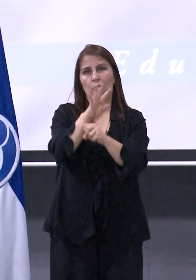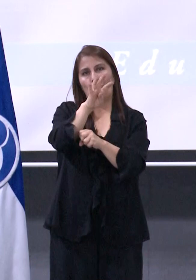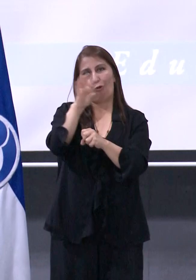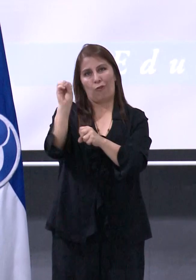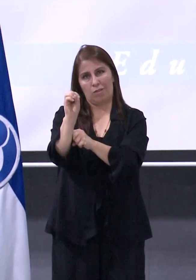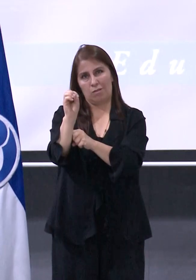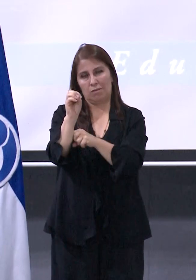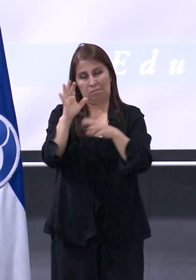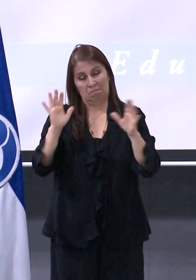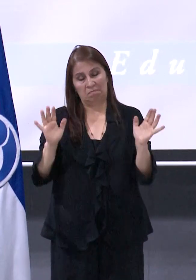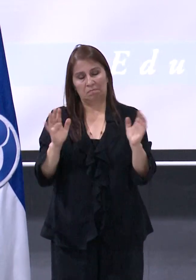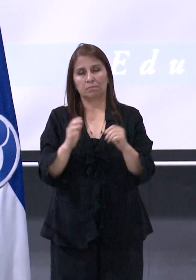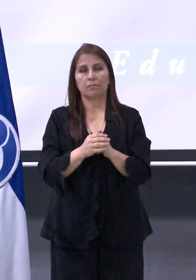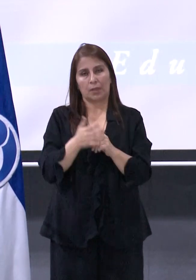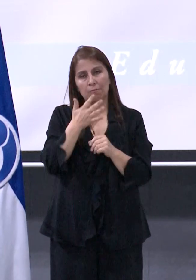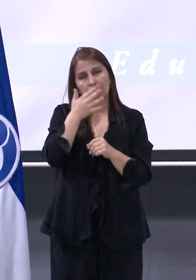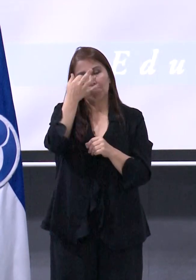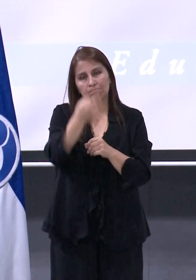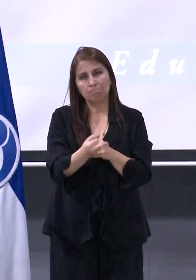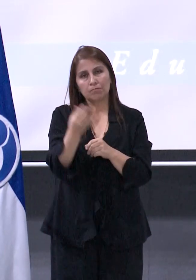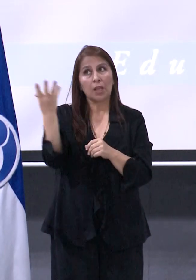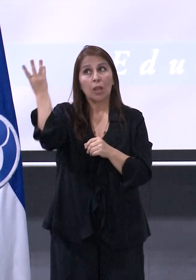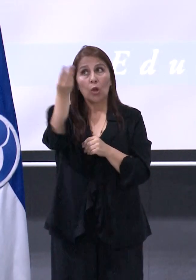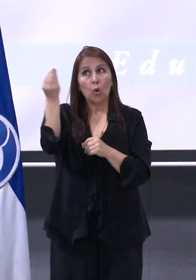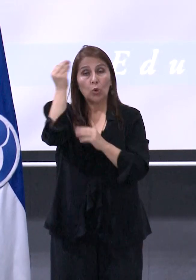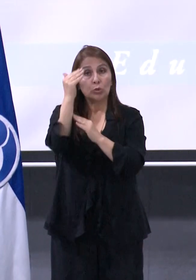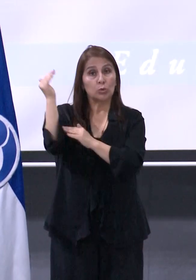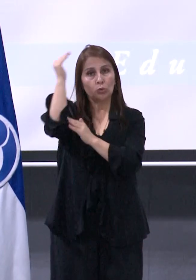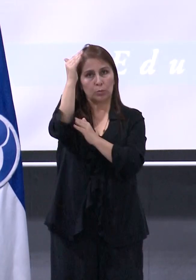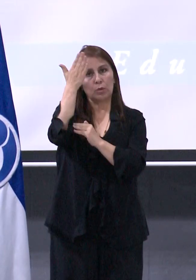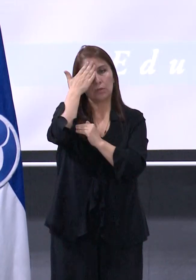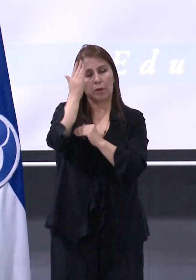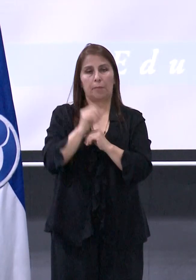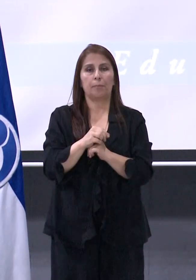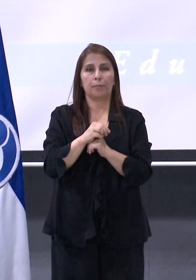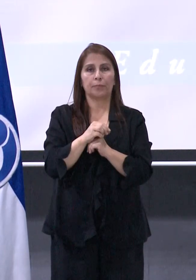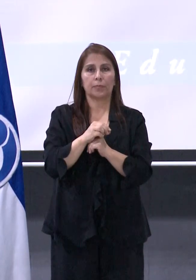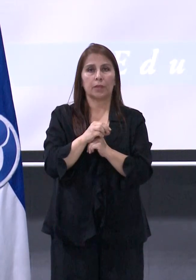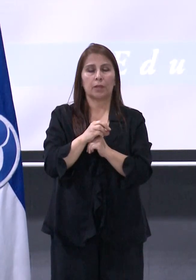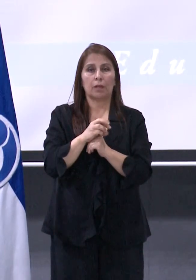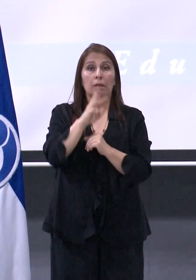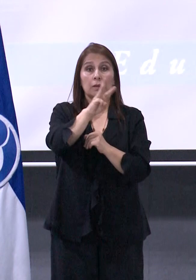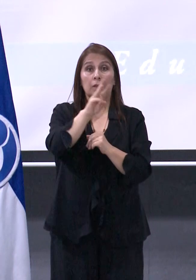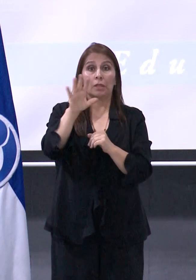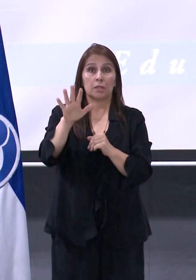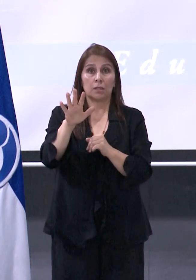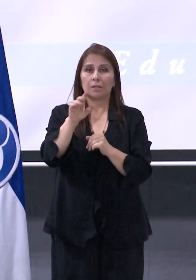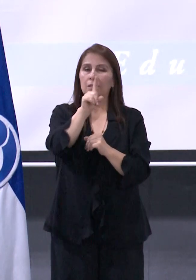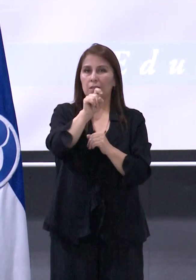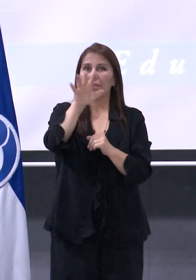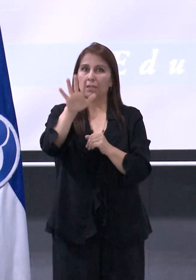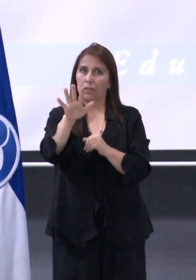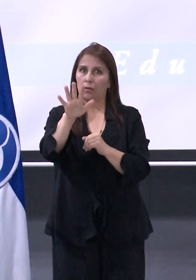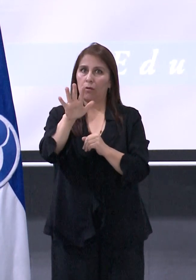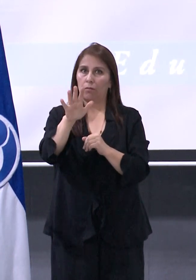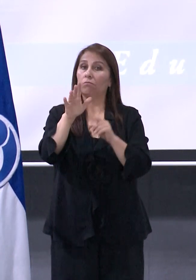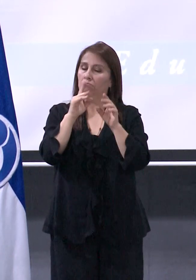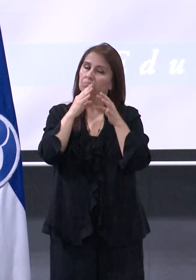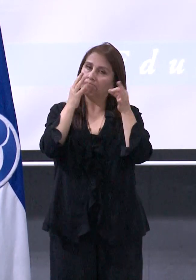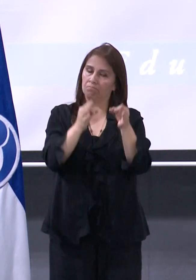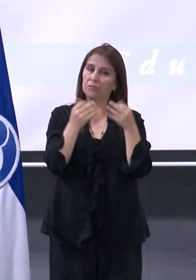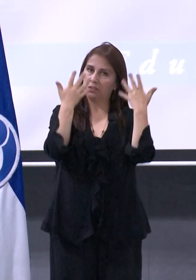si bien es cierto como institución superior conmemoramos 65 en realidad la trayectoria es mucho más